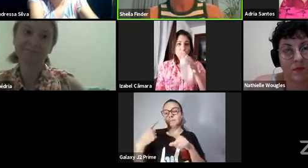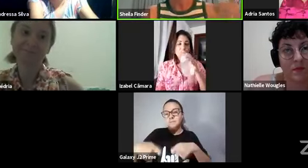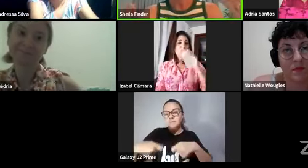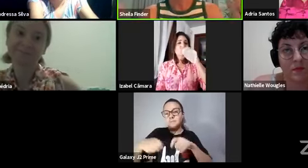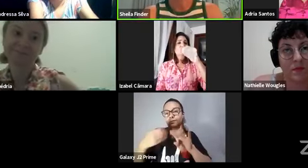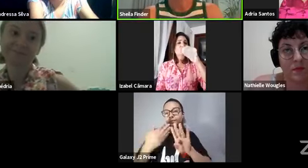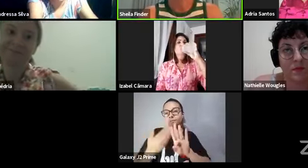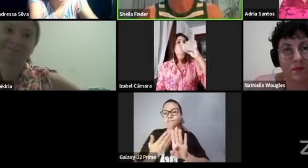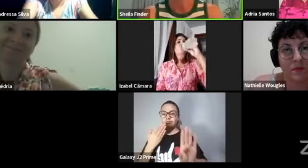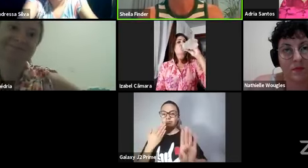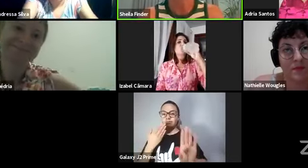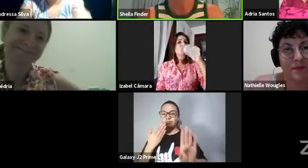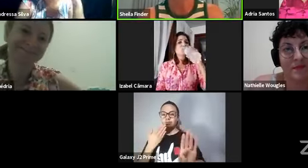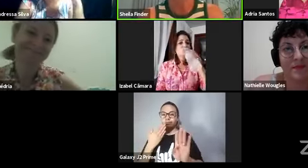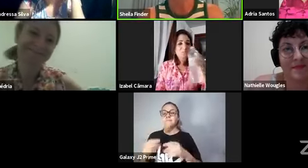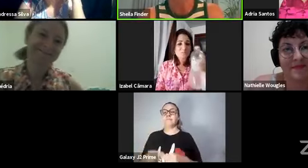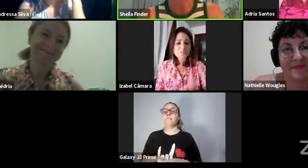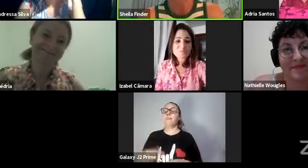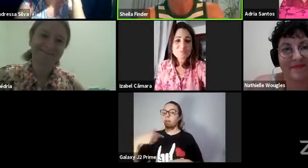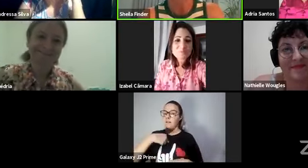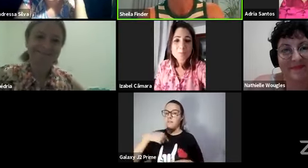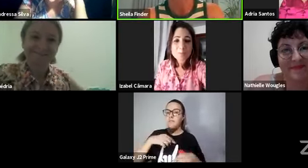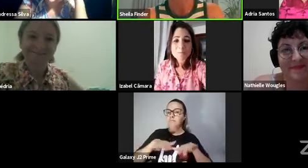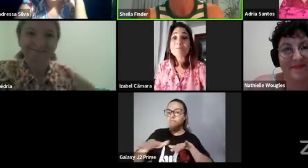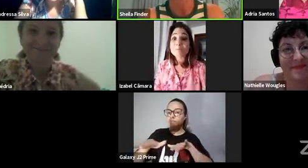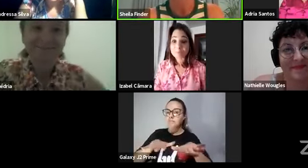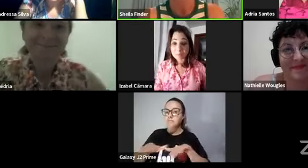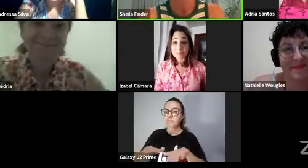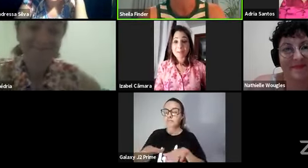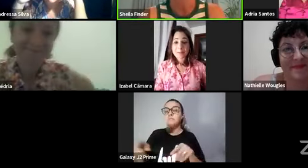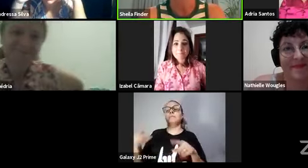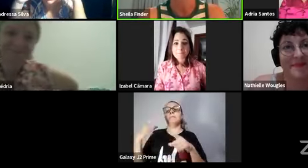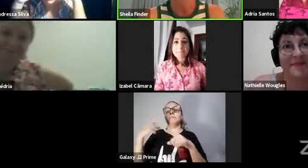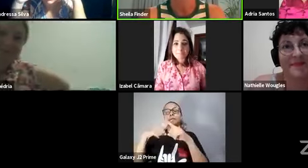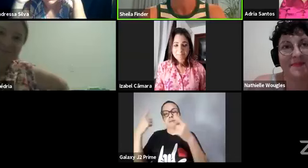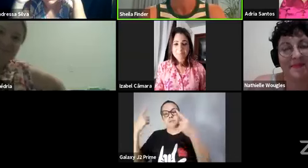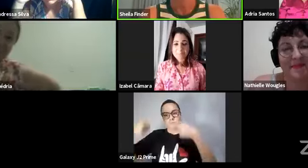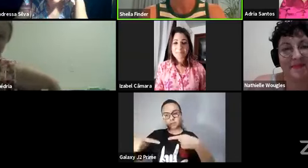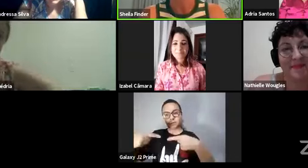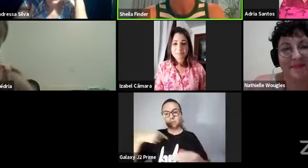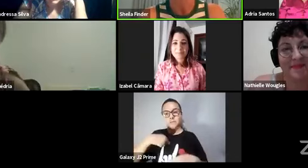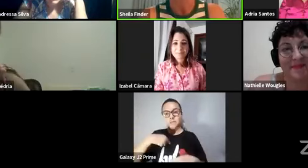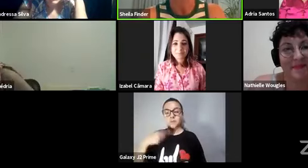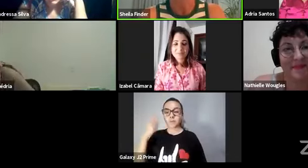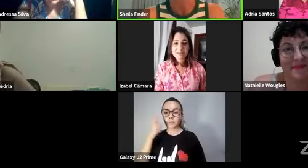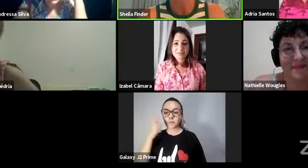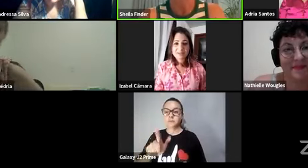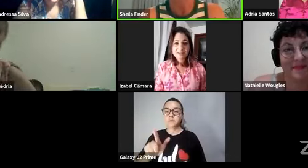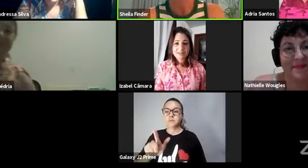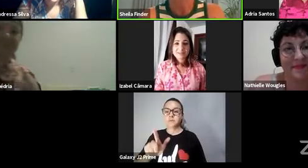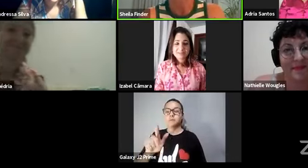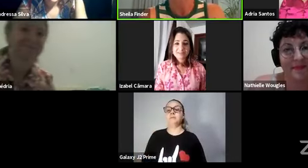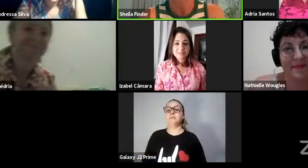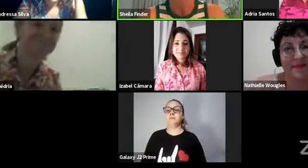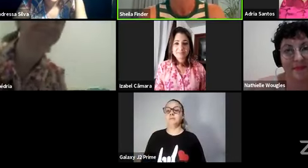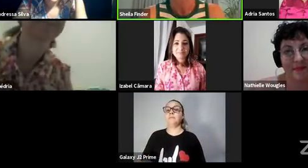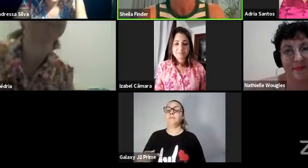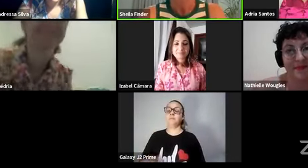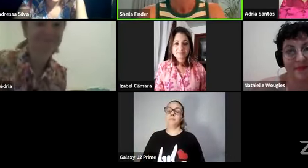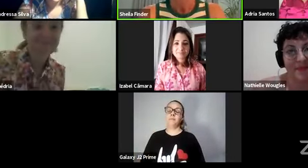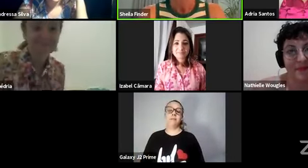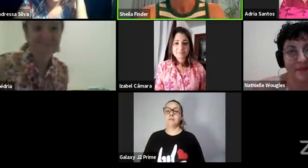estou dominando. Então foi mais um desafio para mim, né, de estar assumindo essa